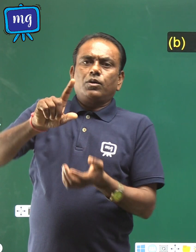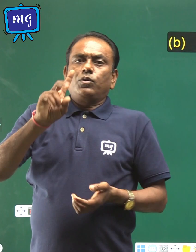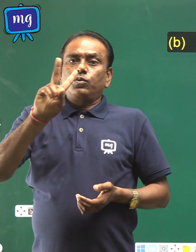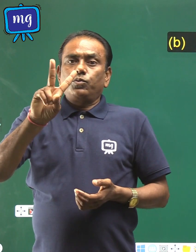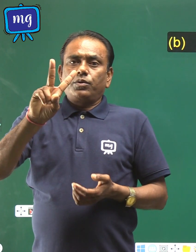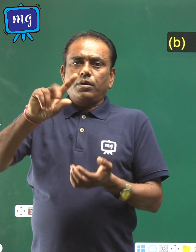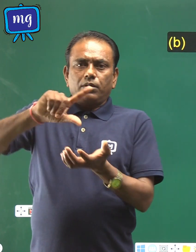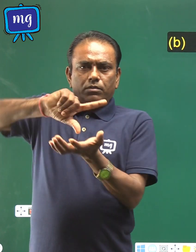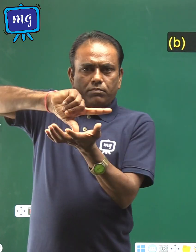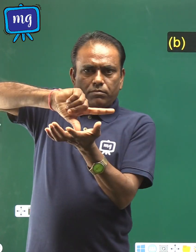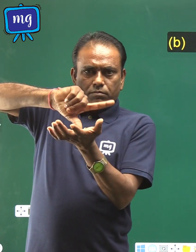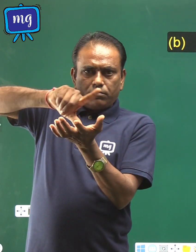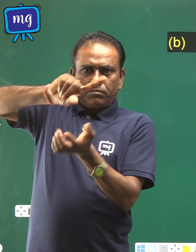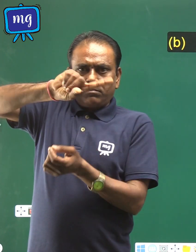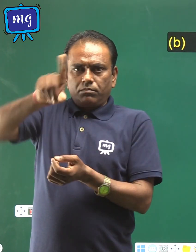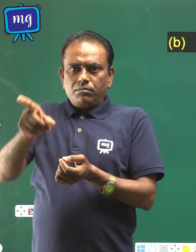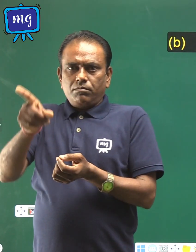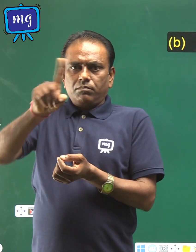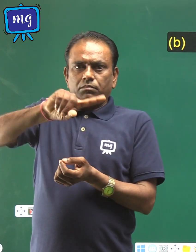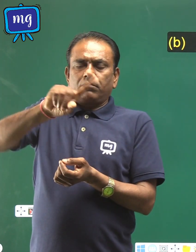दूसरा चाप काटा